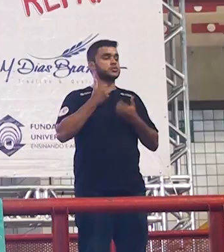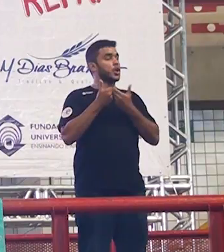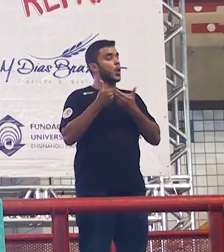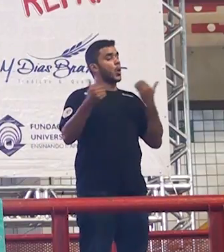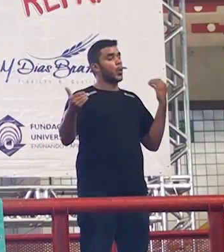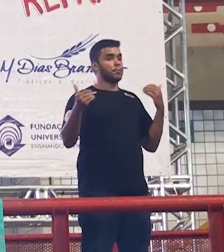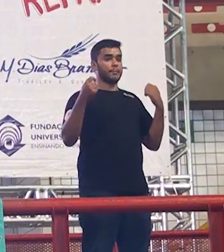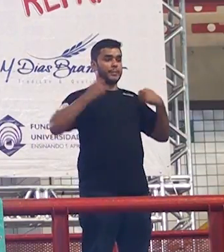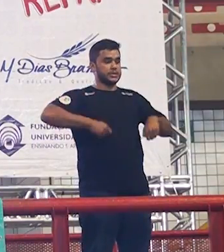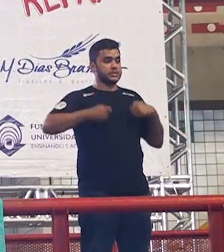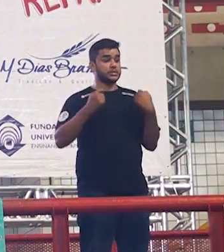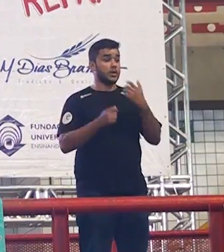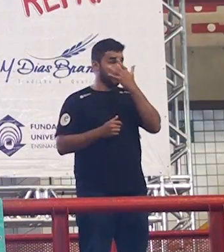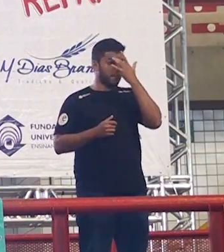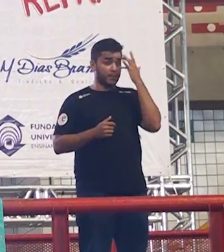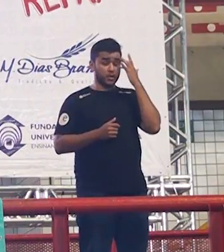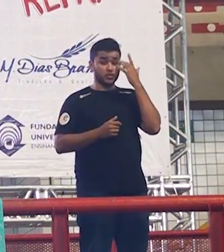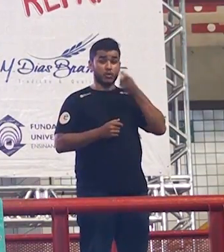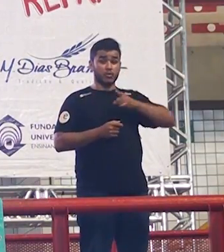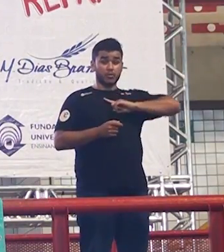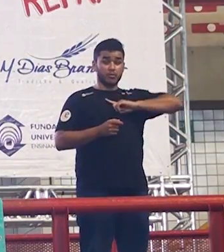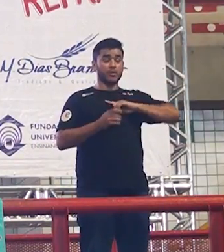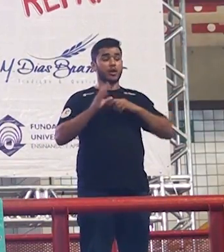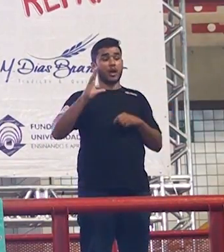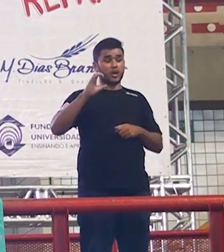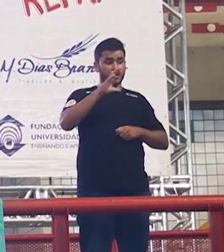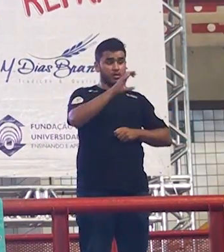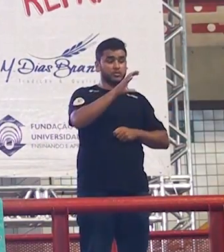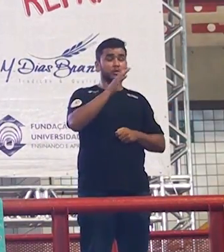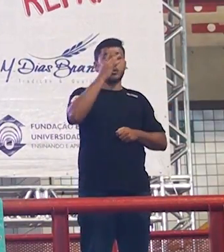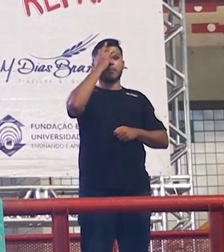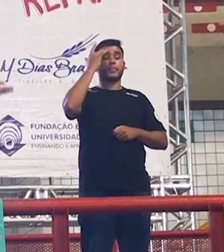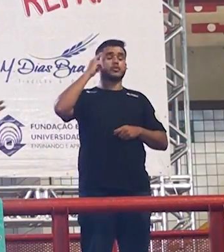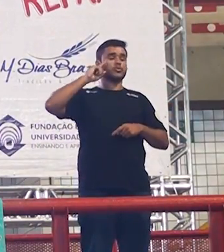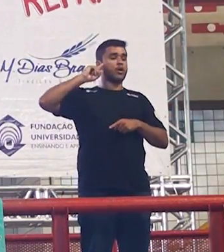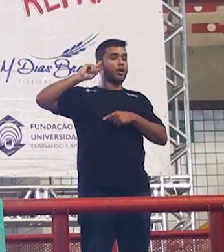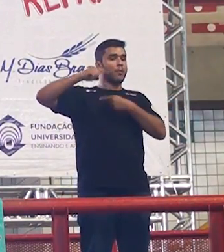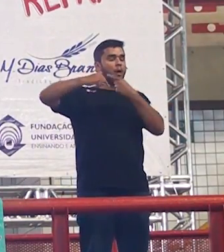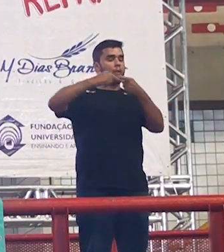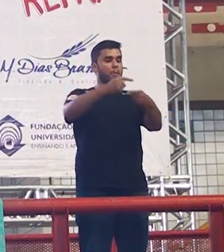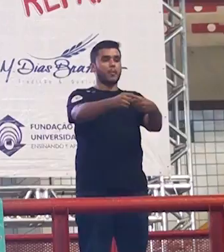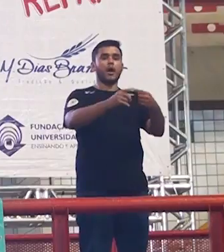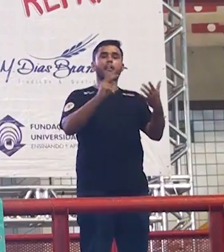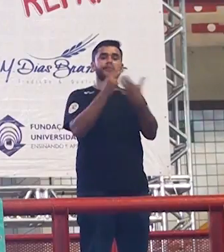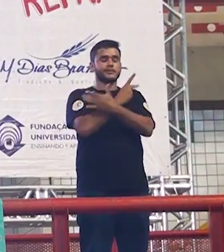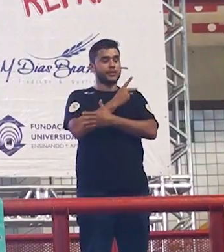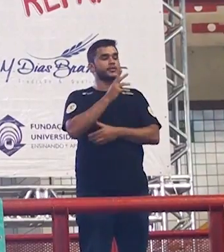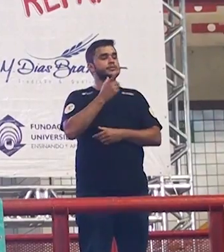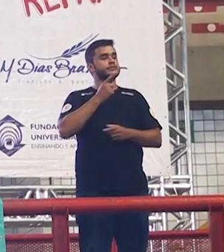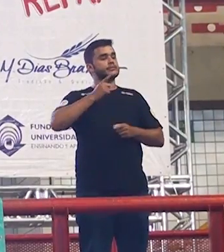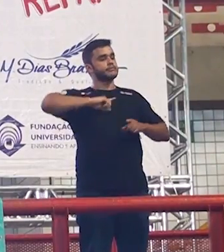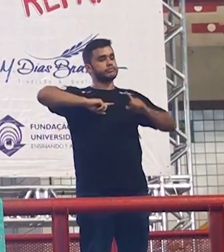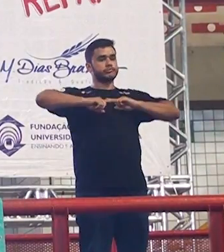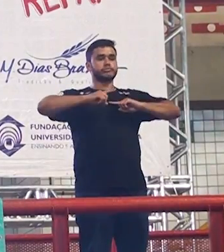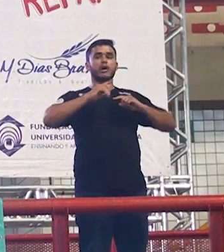sem jeito, porque elas vão ter câncer, as gerações futuras vão ter câncer, o problema é grave.